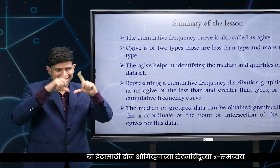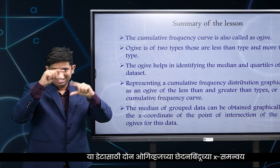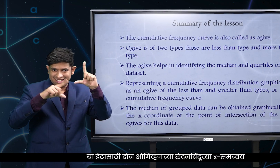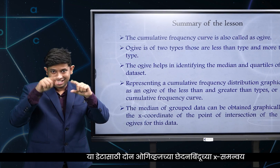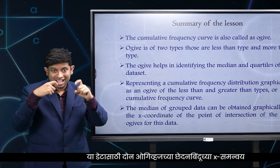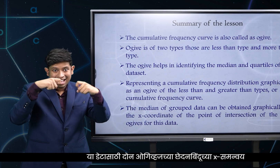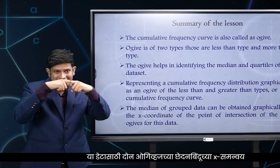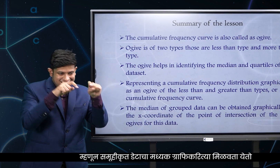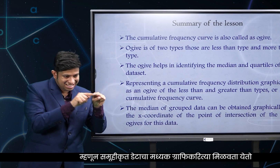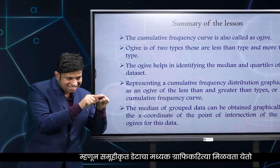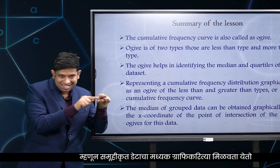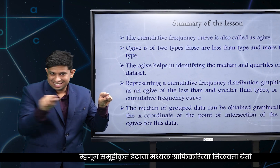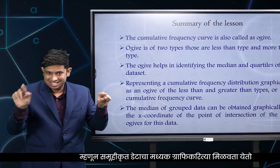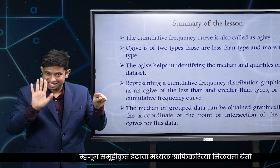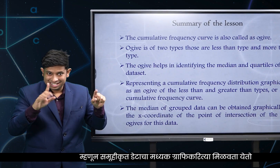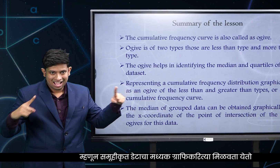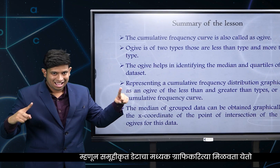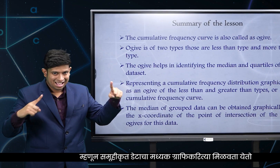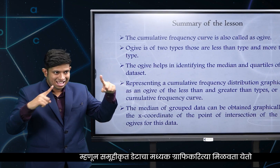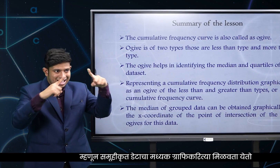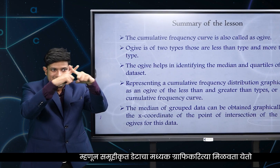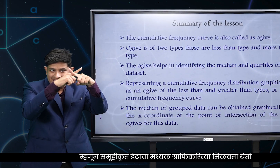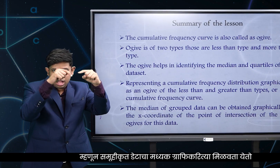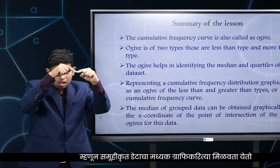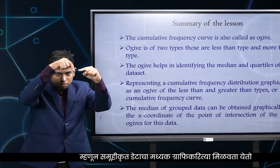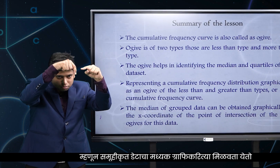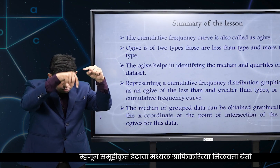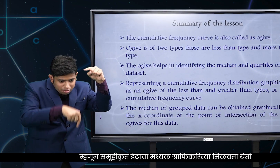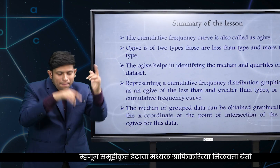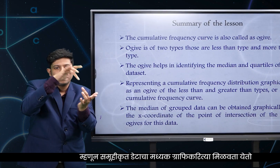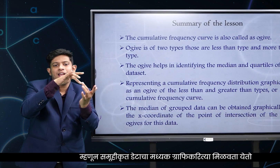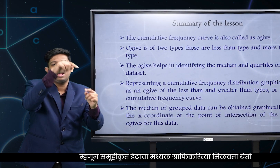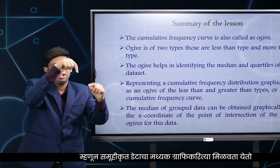छेदनबिंदूंच्या एक्स समन्वय म्हणून समूहीकृत डेटाचा मध्य ग्राफिकरित्या मिळवता येतो.